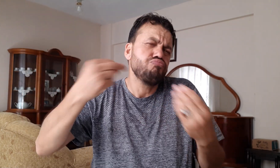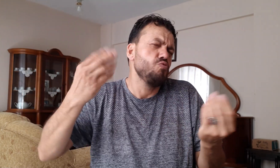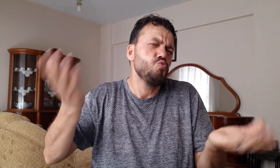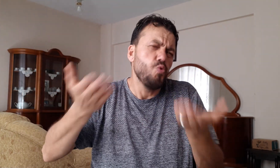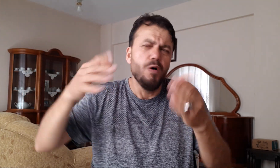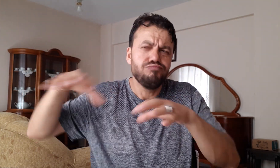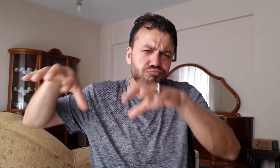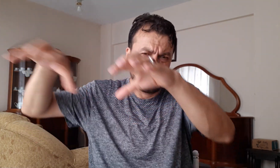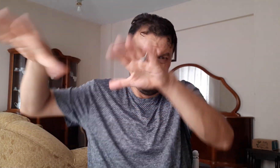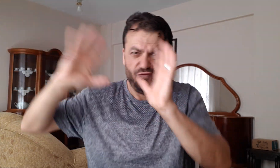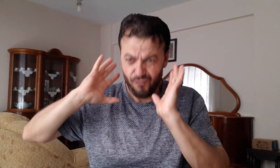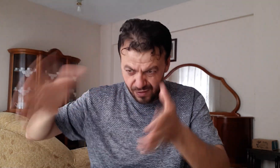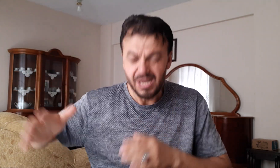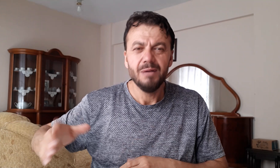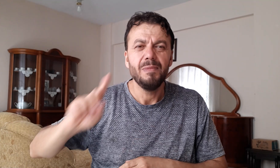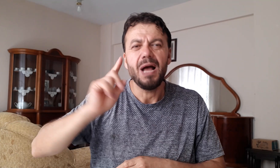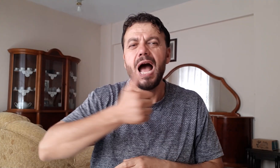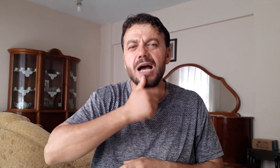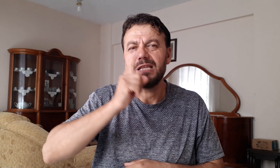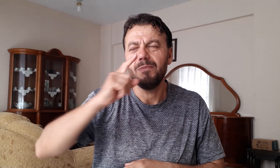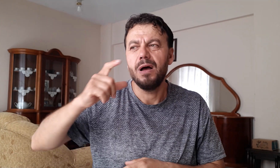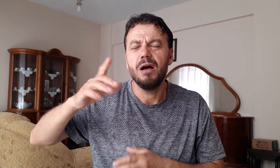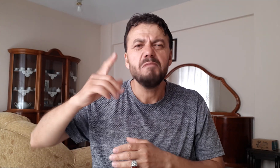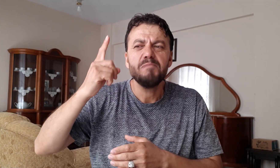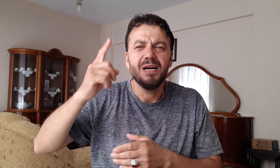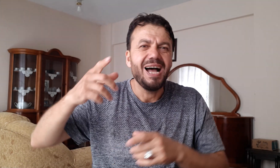tarlaları, bir sürü tarlası varmış bu adamın.